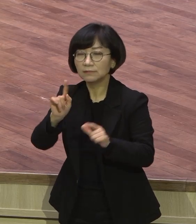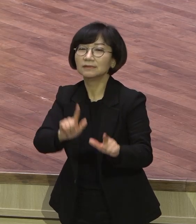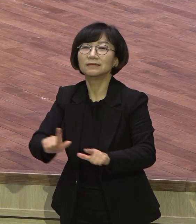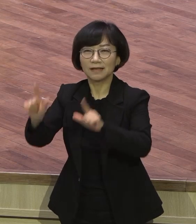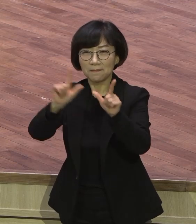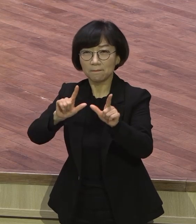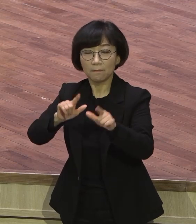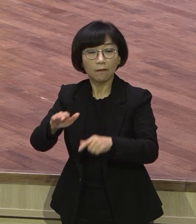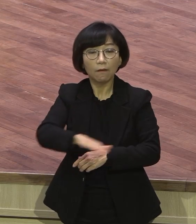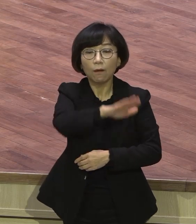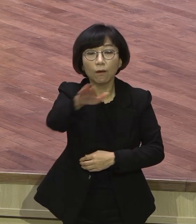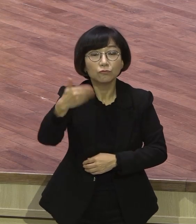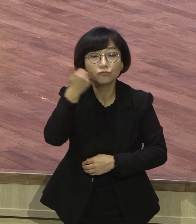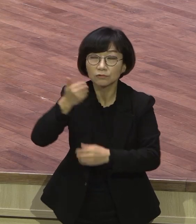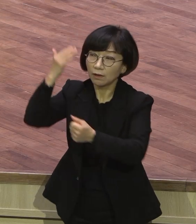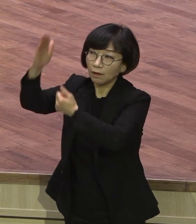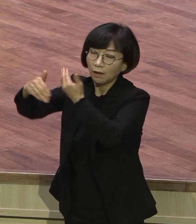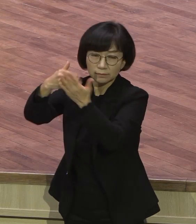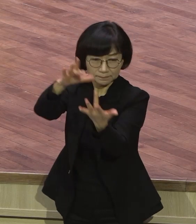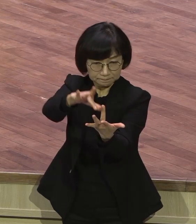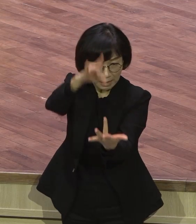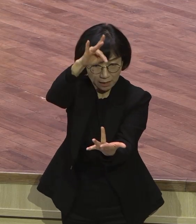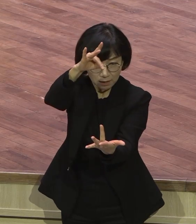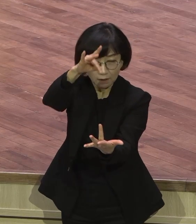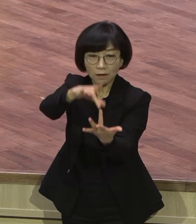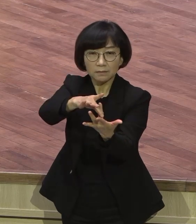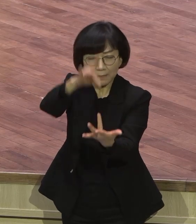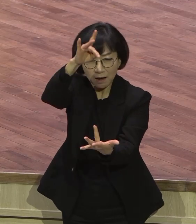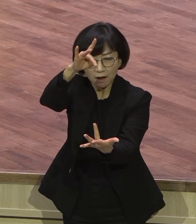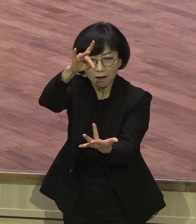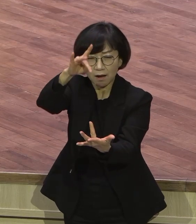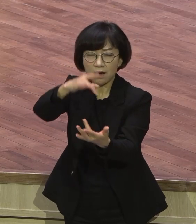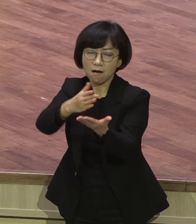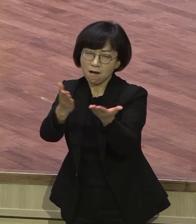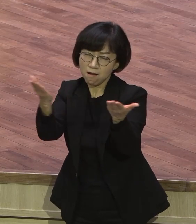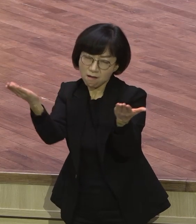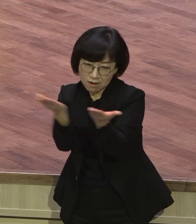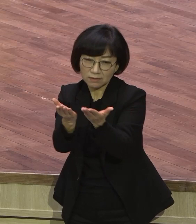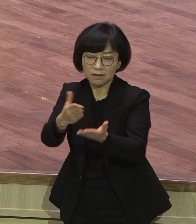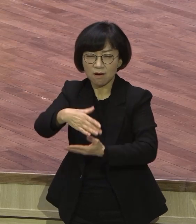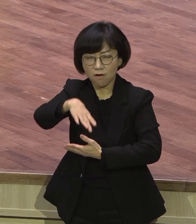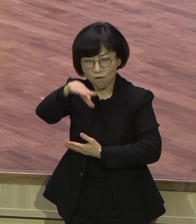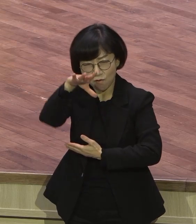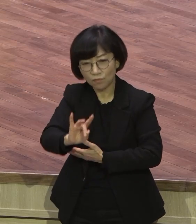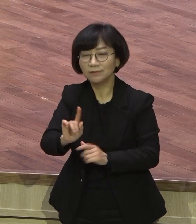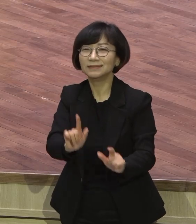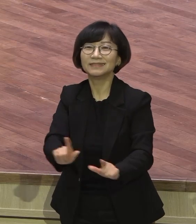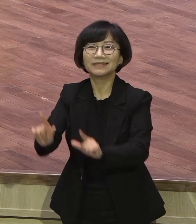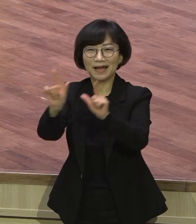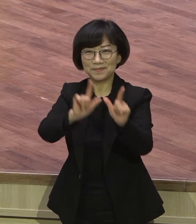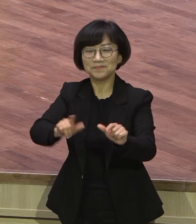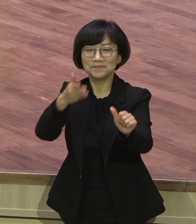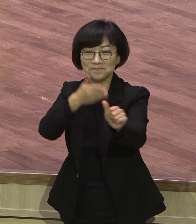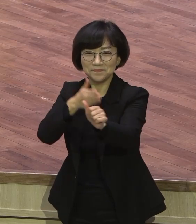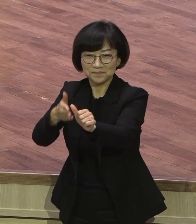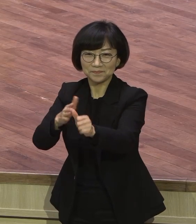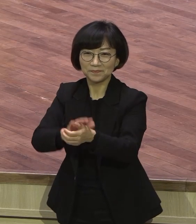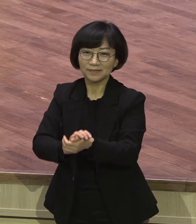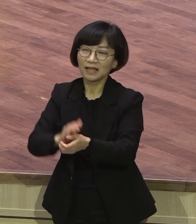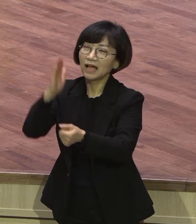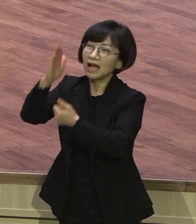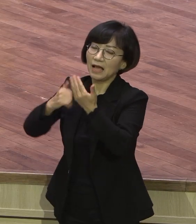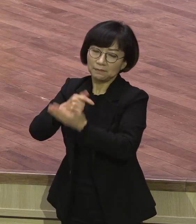삶 이걸 강조하고 있어요. 그래서 너 하나님 여호와 이름을 망령떼이 되게 부르지